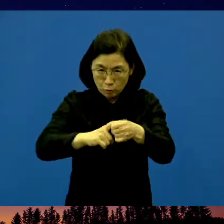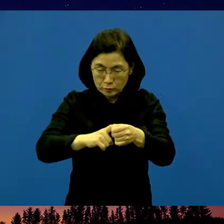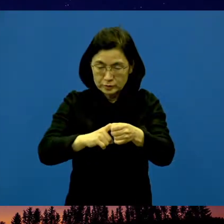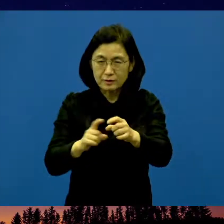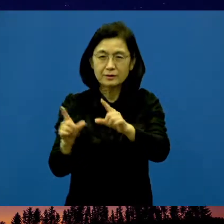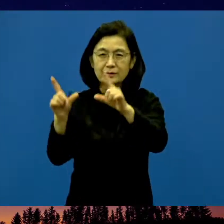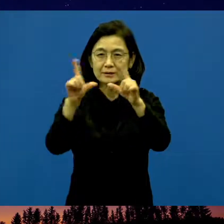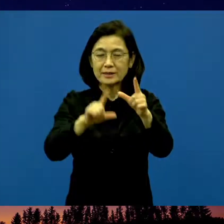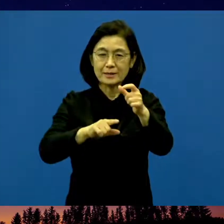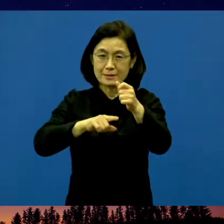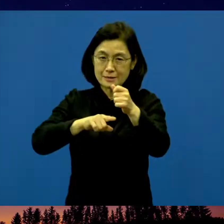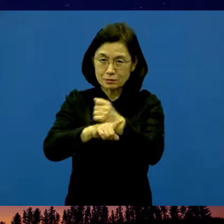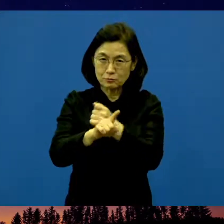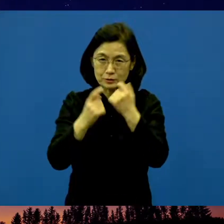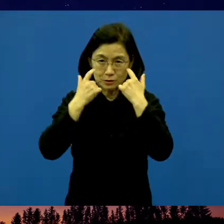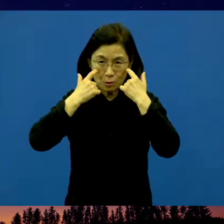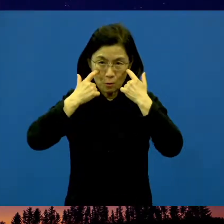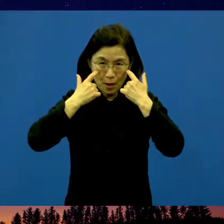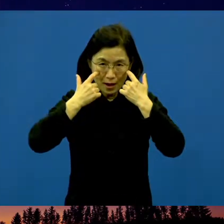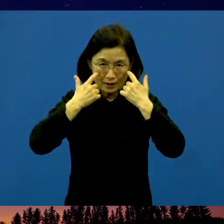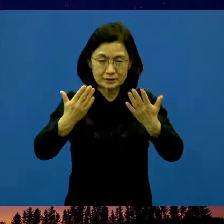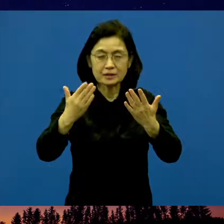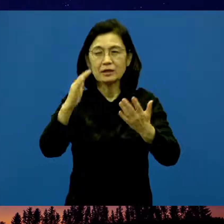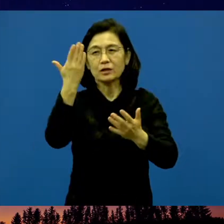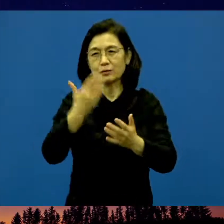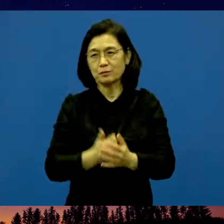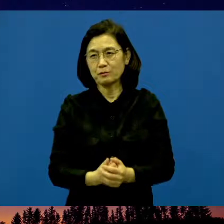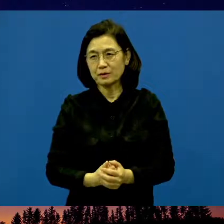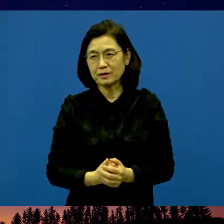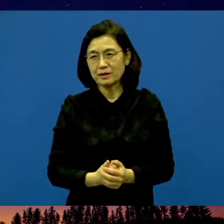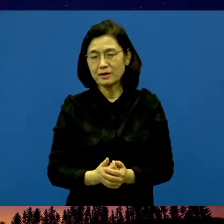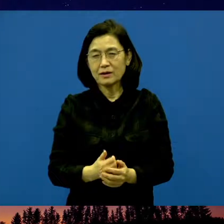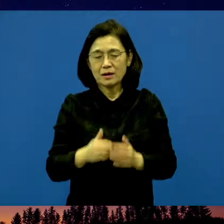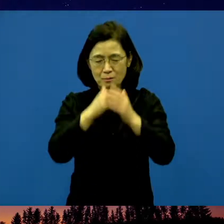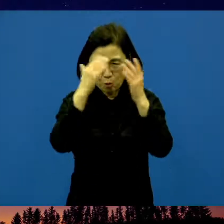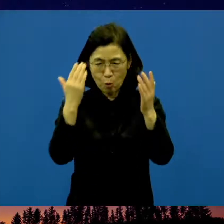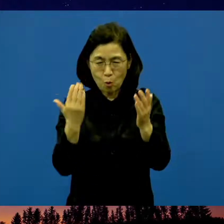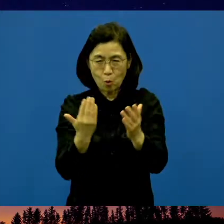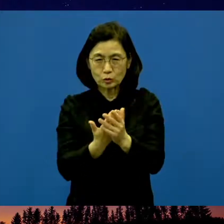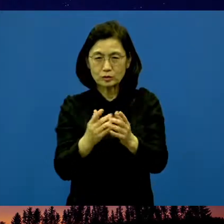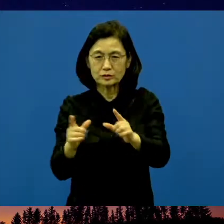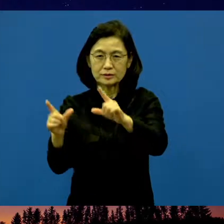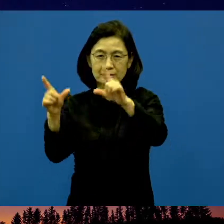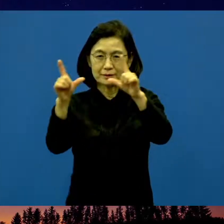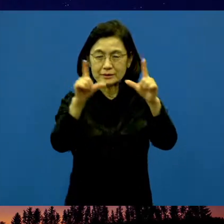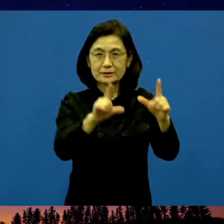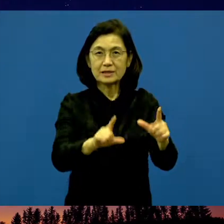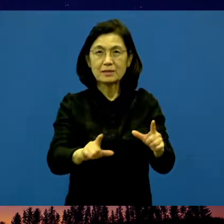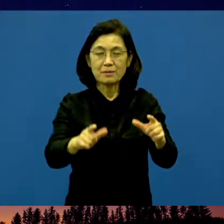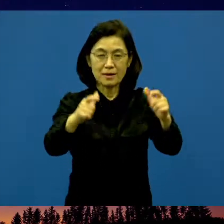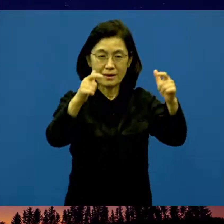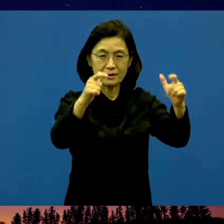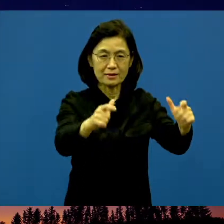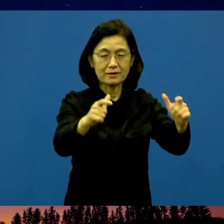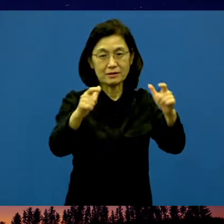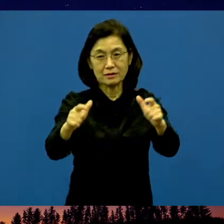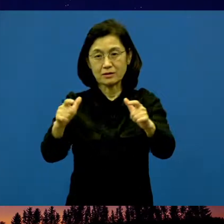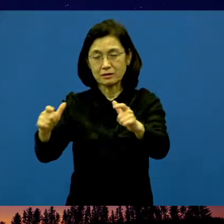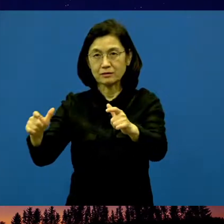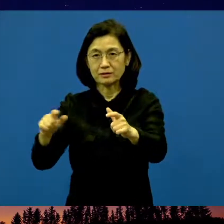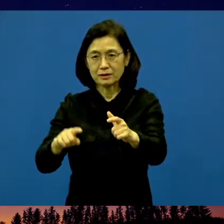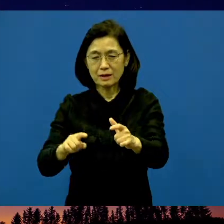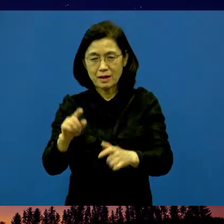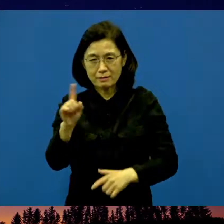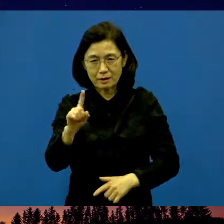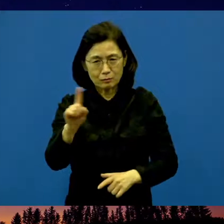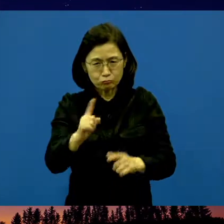이런 것들이 명확해지는 것입니다. 내가 삶의 영역에 모든 삶의 영역이 이제는 좀 희미하고 내가 무엇을 해야